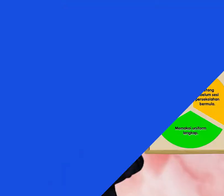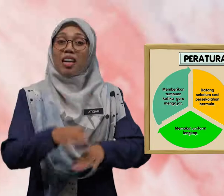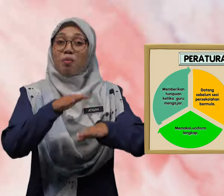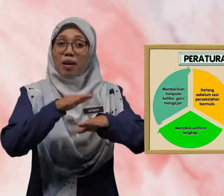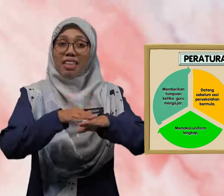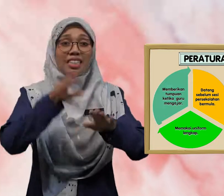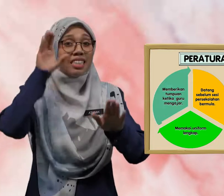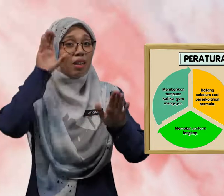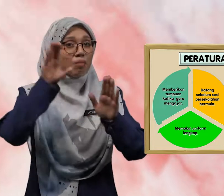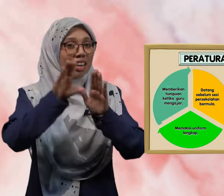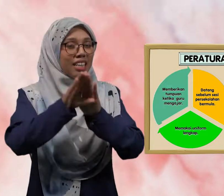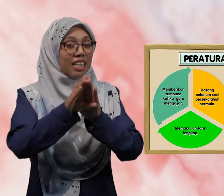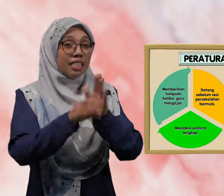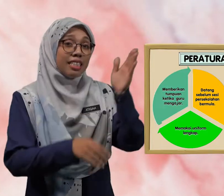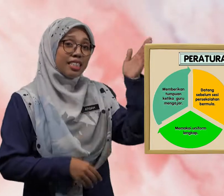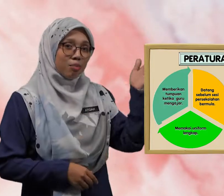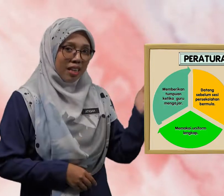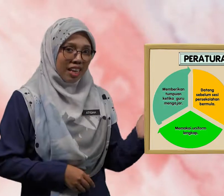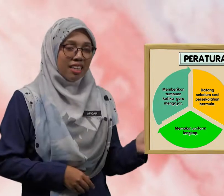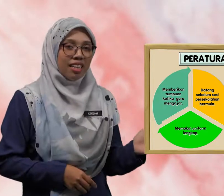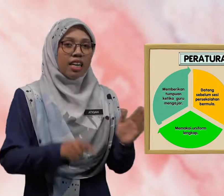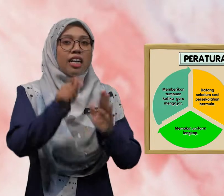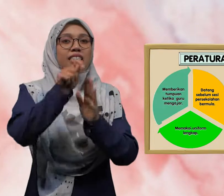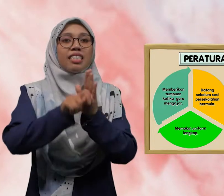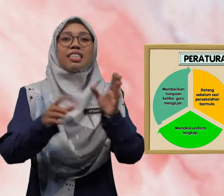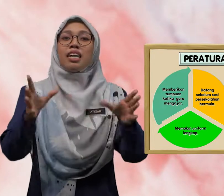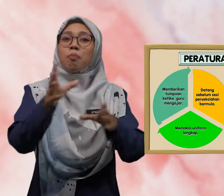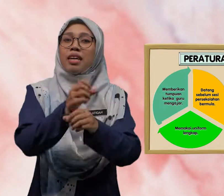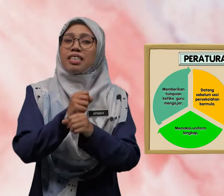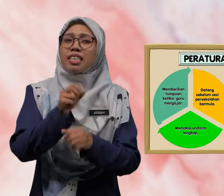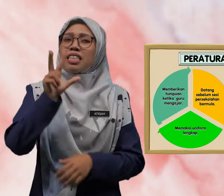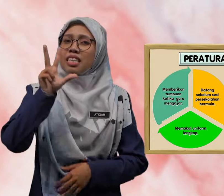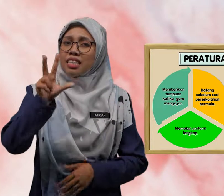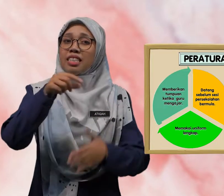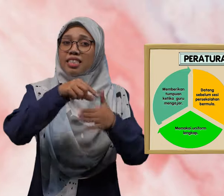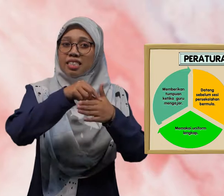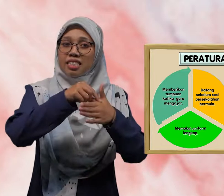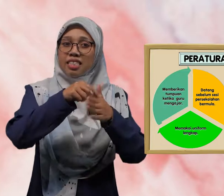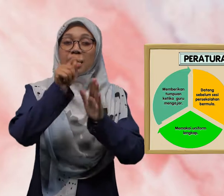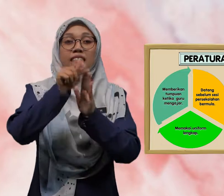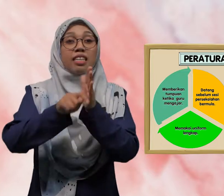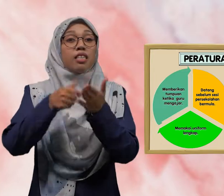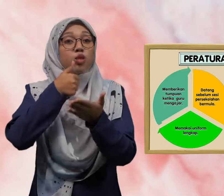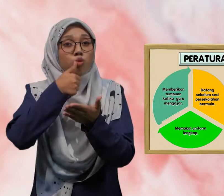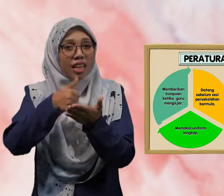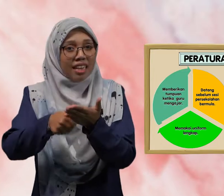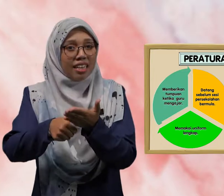pada gambar di sebelah terdapat tiga isi terus surai